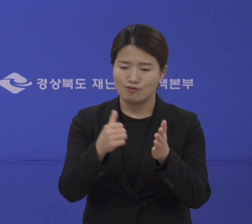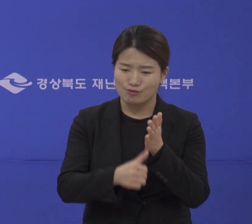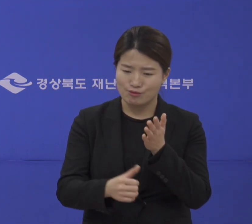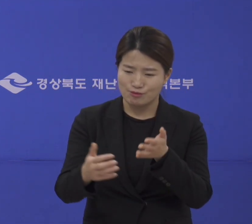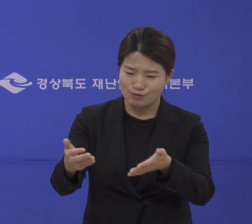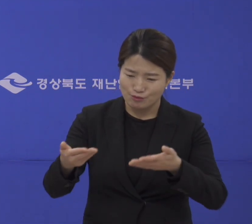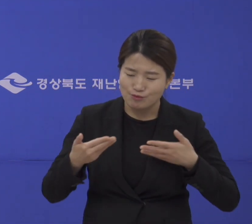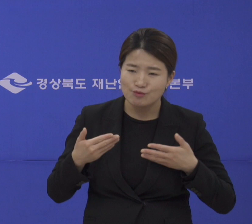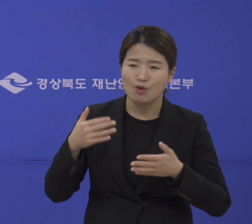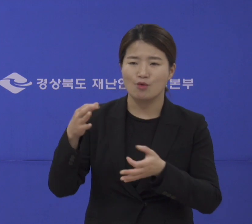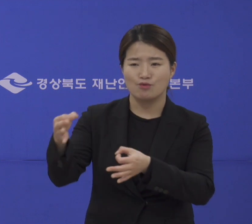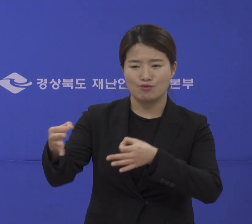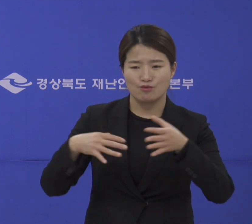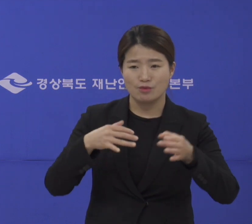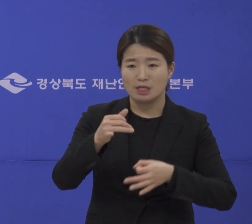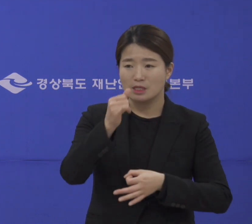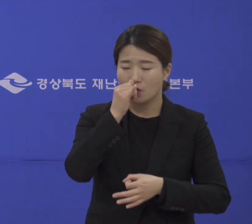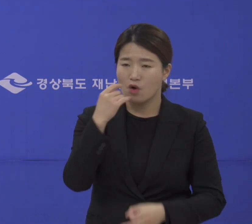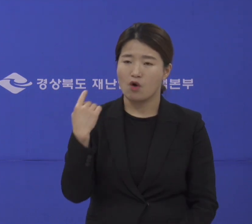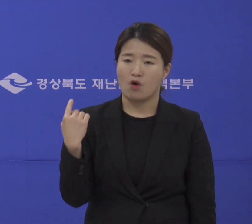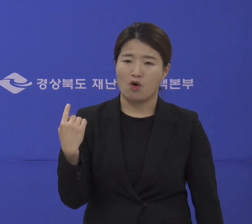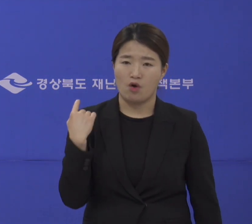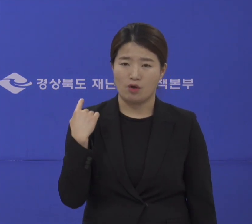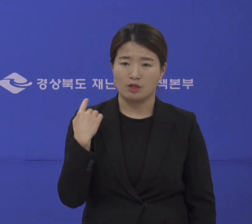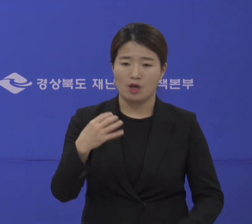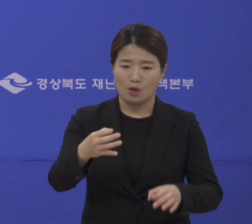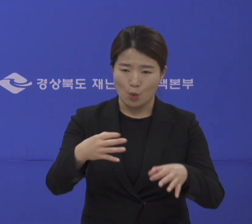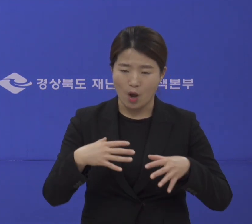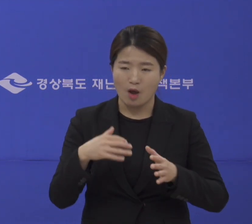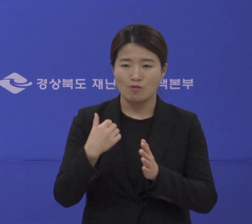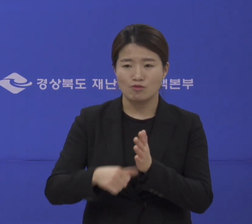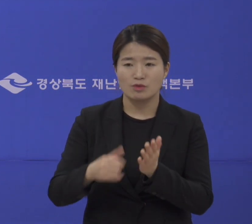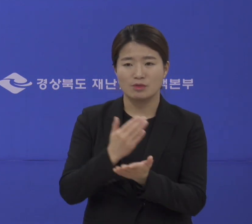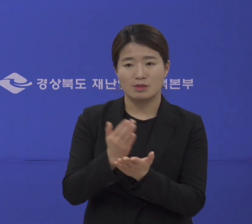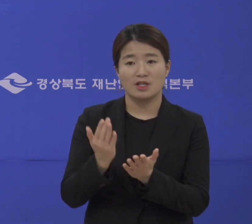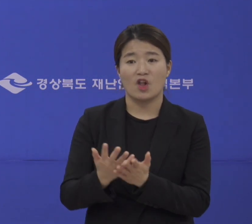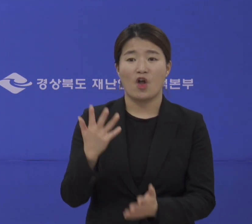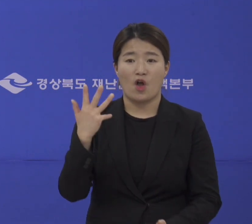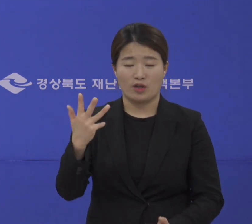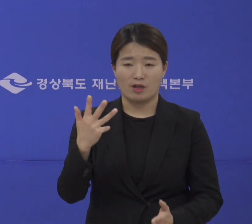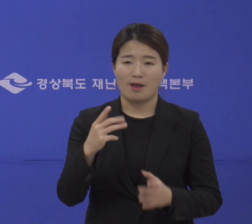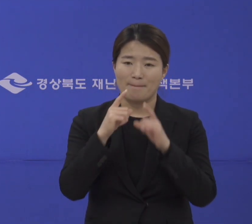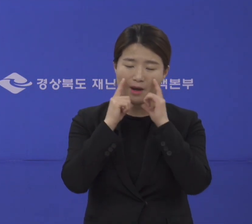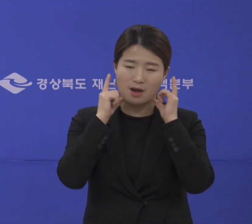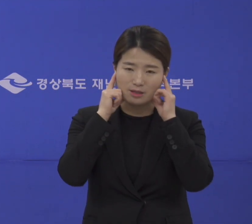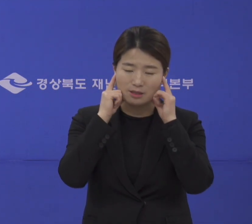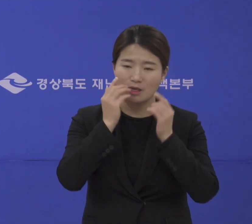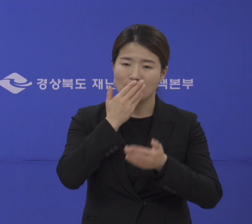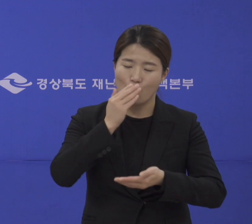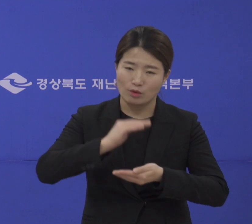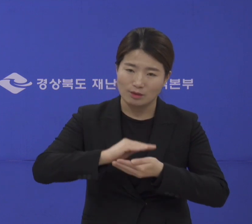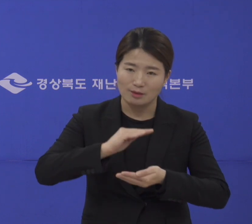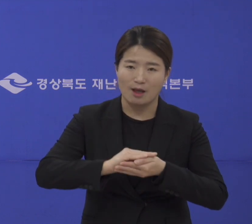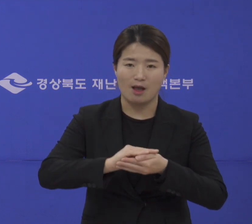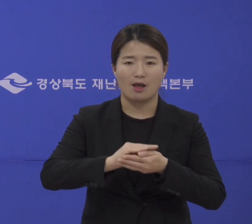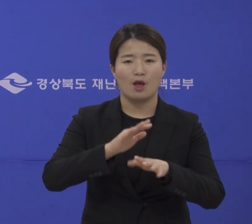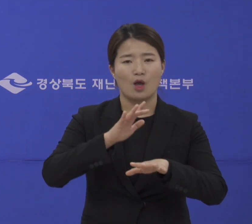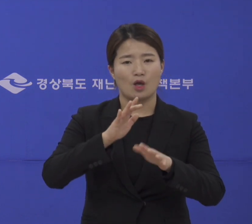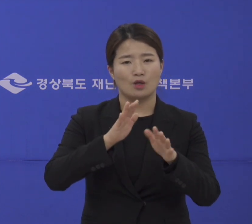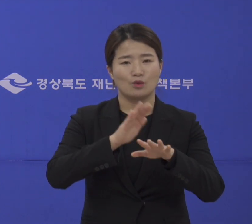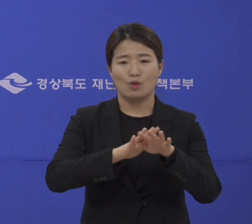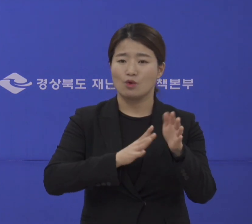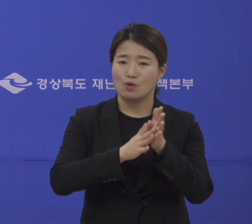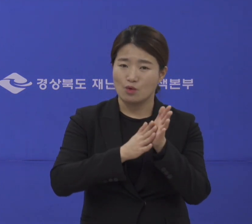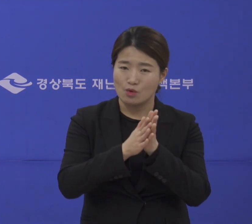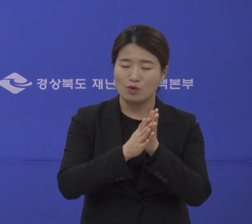보내주셨습니다. 어제 8건의 기부금 1억 원과 마스크, 손소독제, 도시락 등 다양한